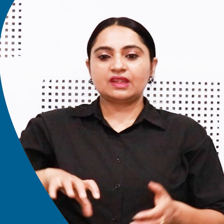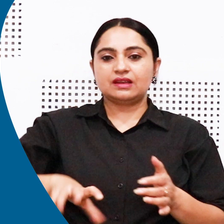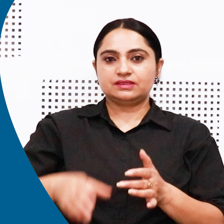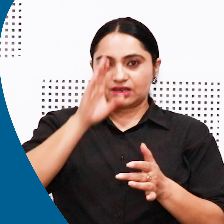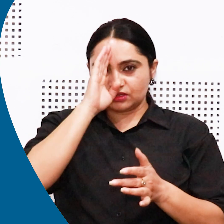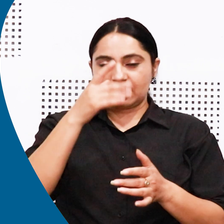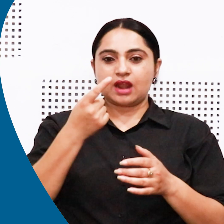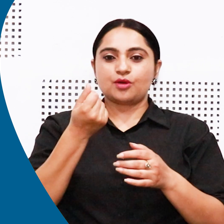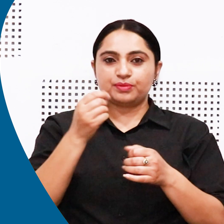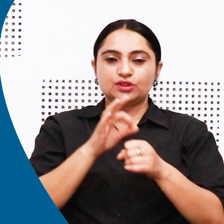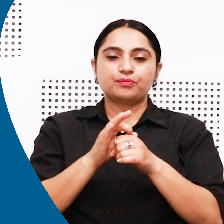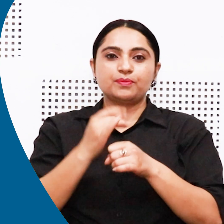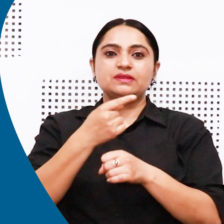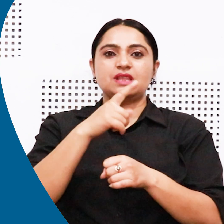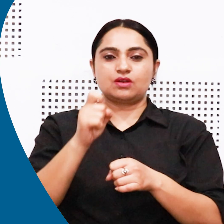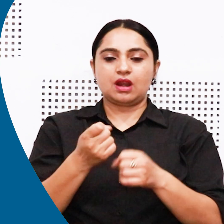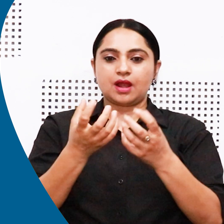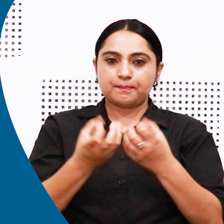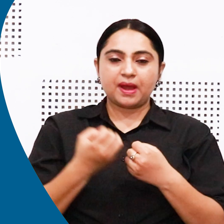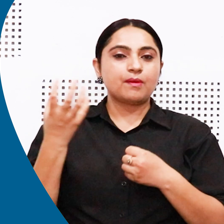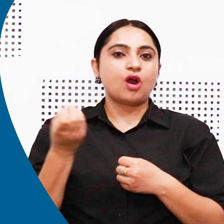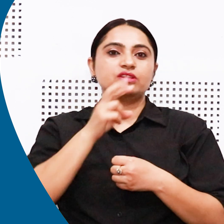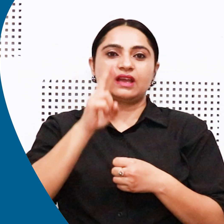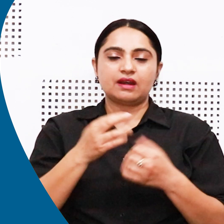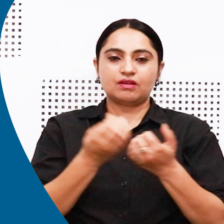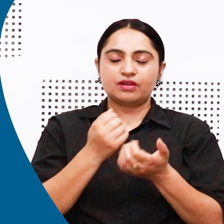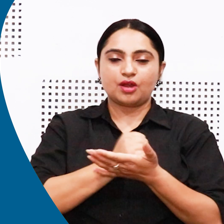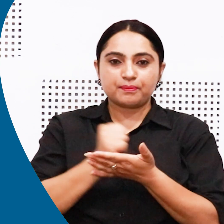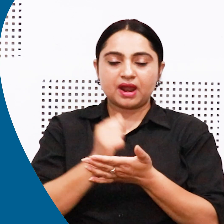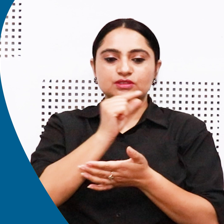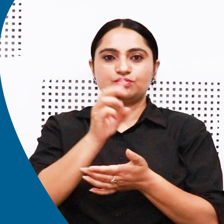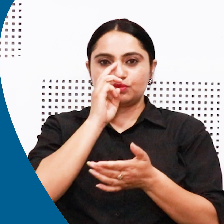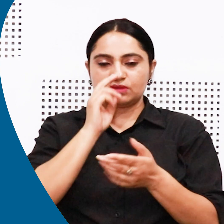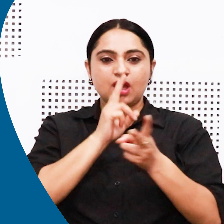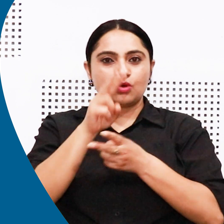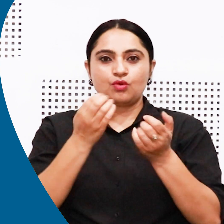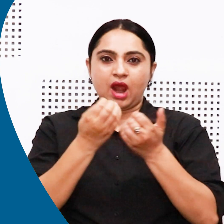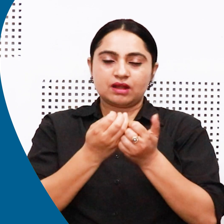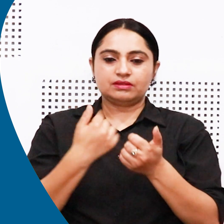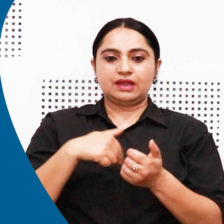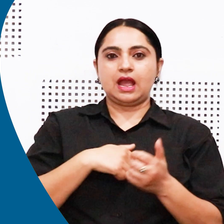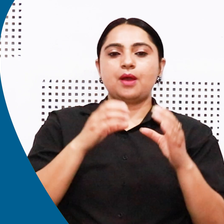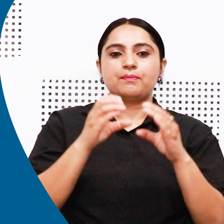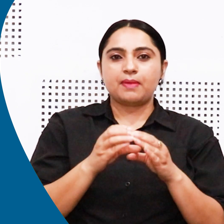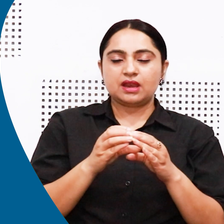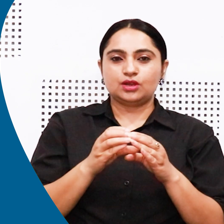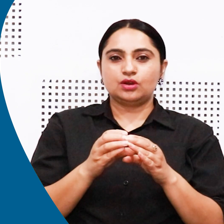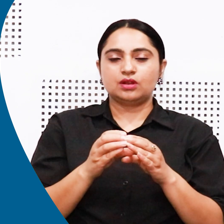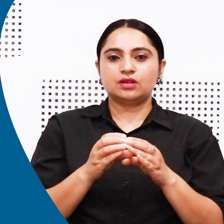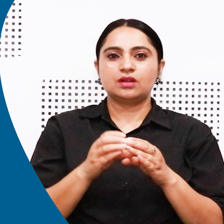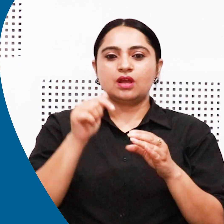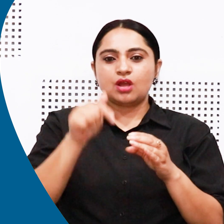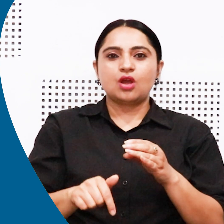स्थानीय सरकारको वित्त व्यवस्थापनका लागि पाएका अधिकार र गरेका प्रयासको बारेमा चर्चा गर्दै कार्यक्रम हाम्रो पालिकाको